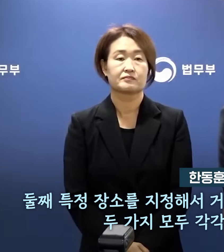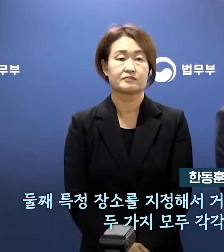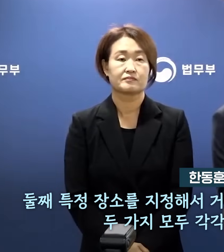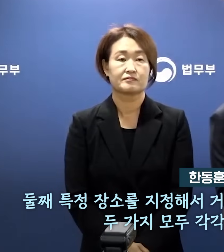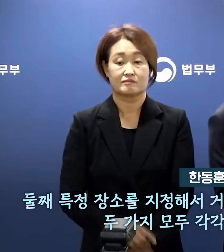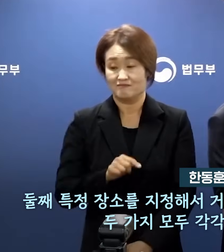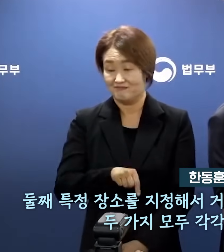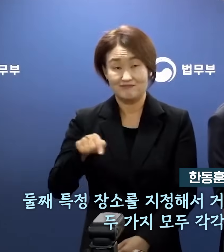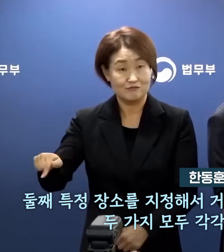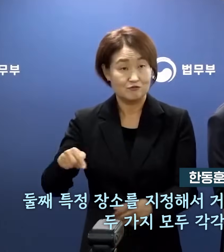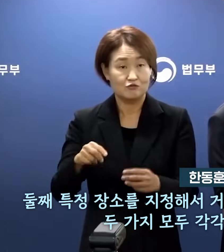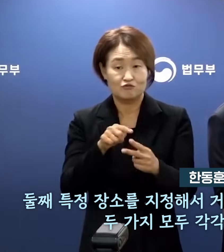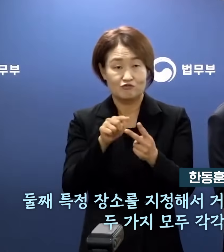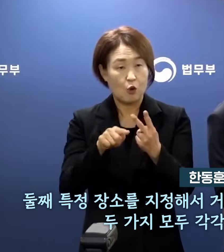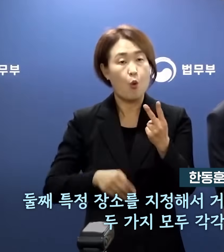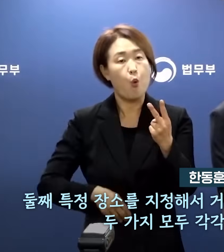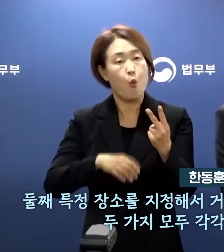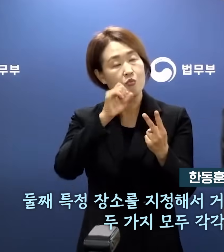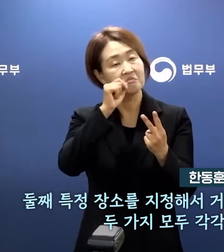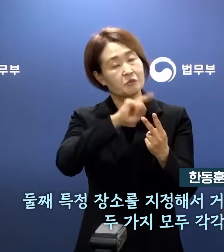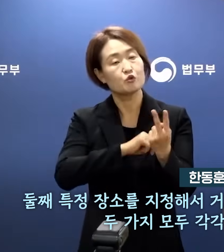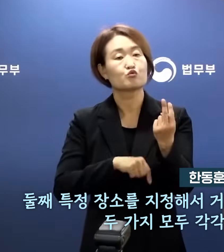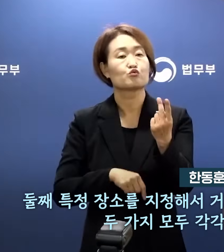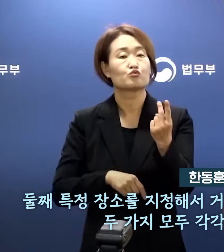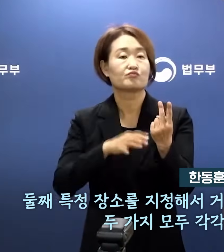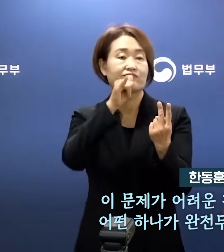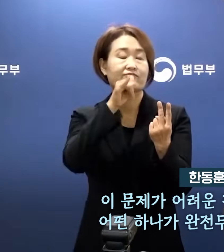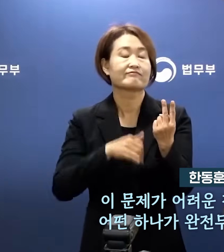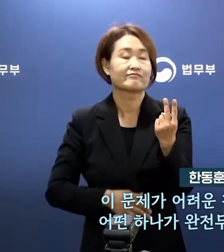두 가지 모두 각각의 장단점이 있습니다.